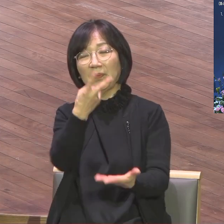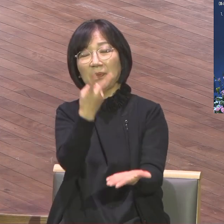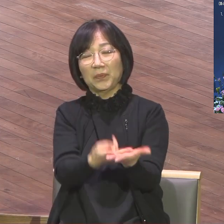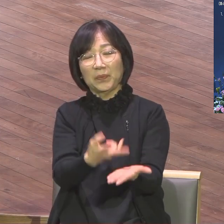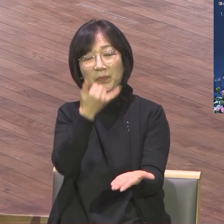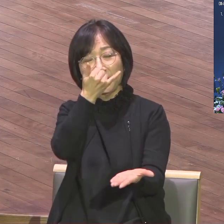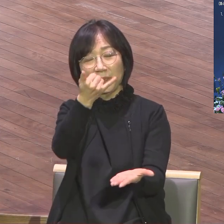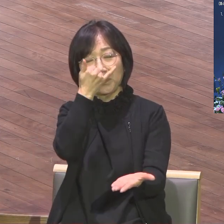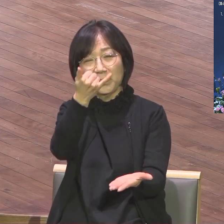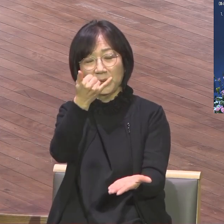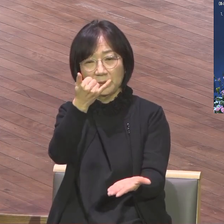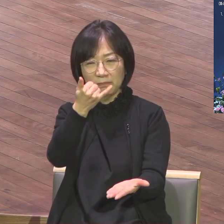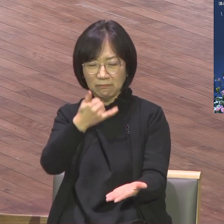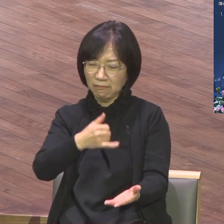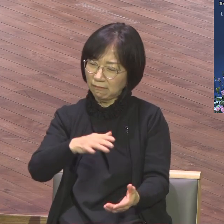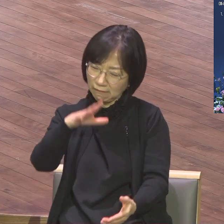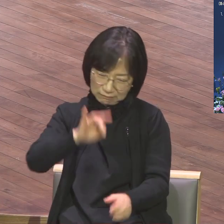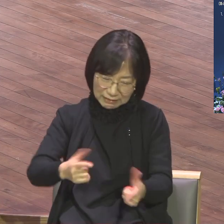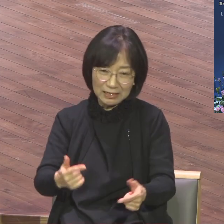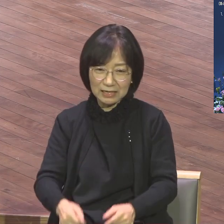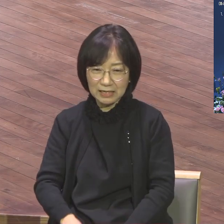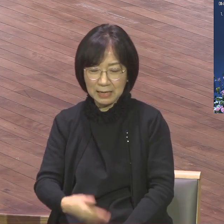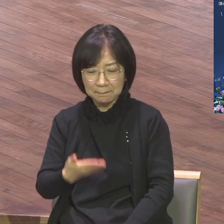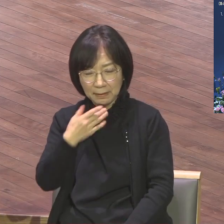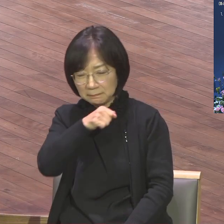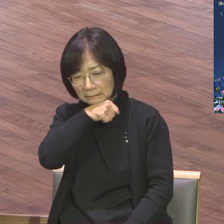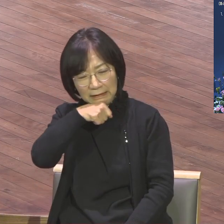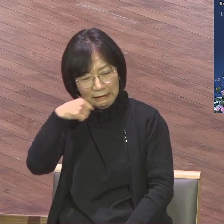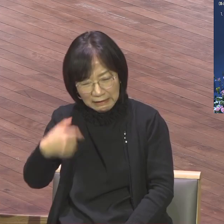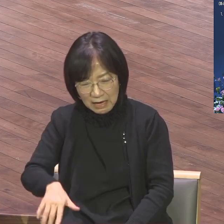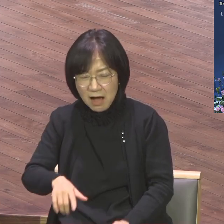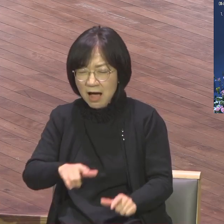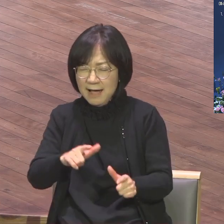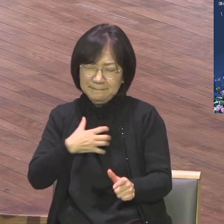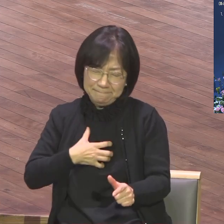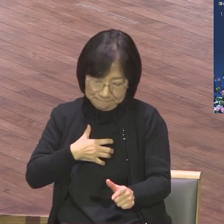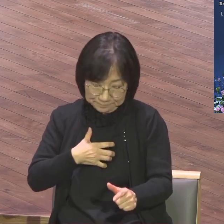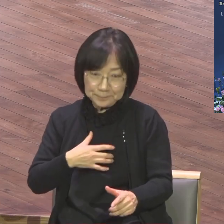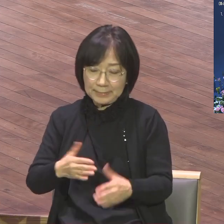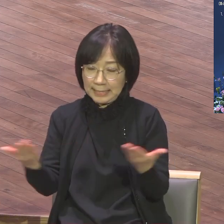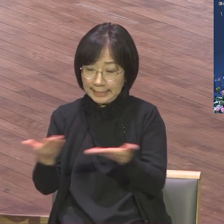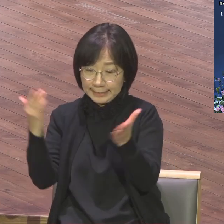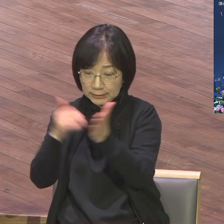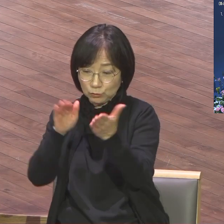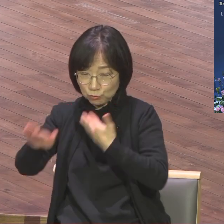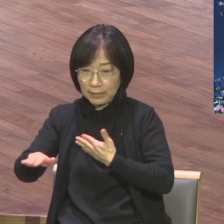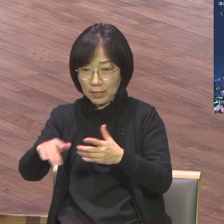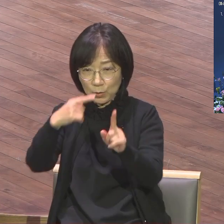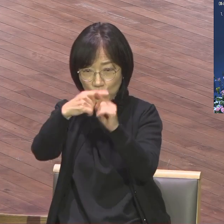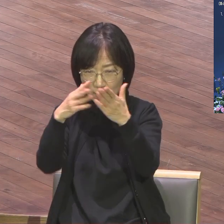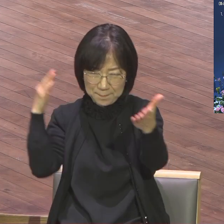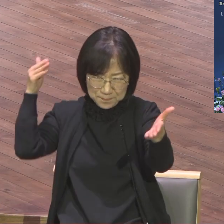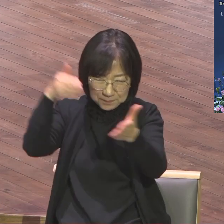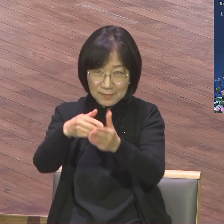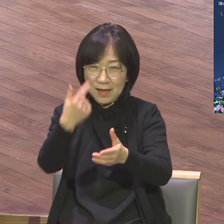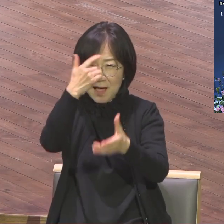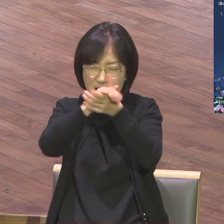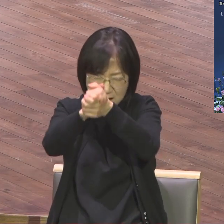심정입니까? 밥맛도 없고 아무것도 하고 싶은데 하나님께 가서 퇴근만 하면 뭐가